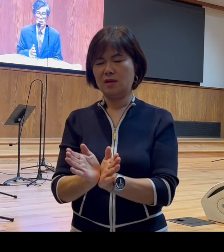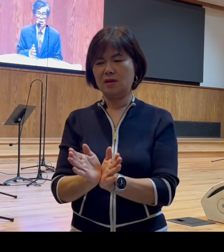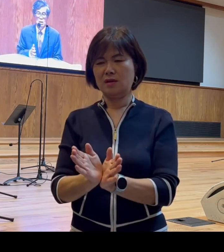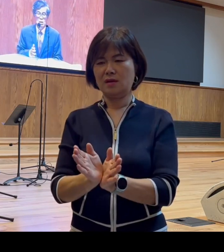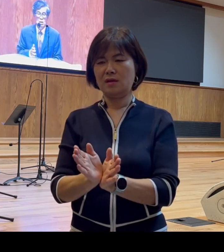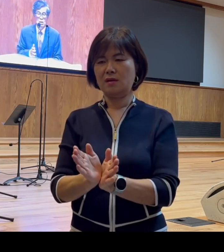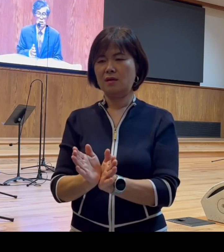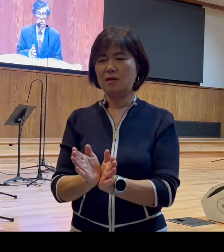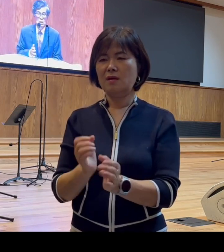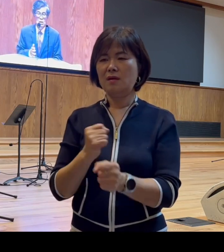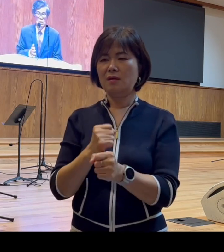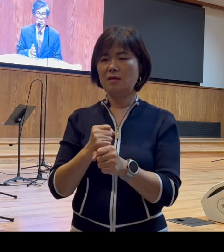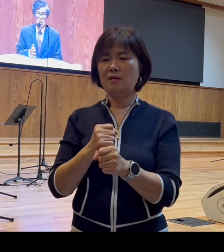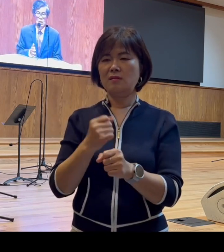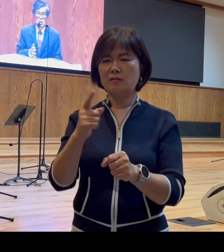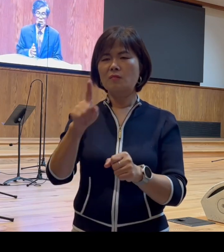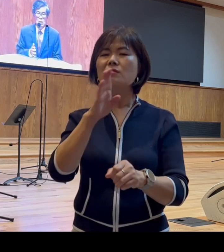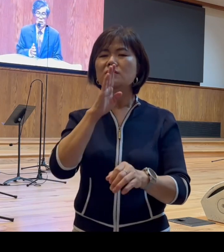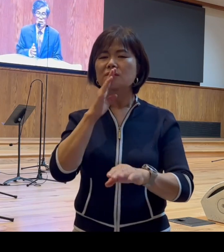때문에